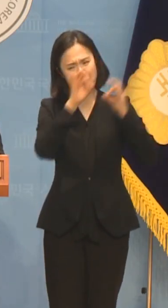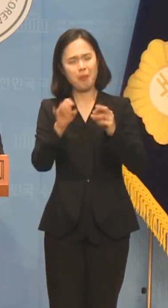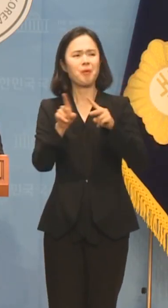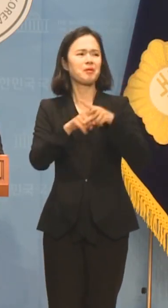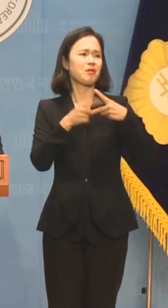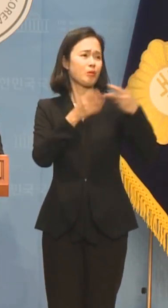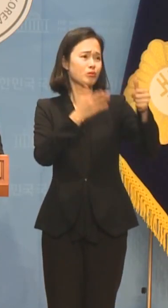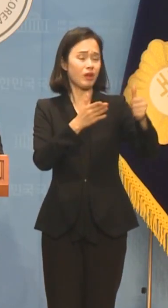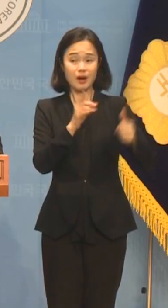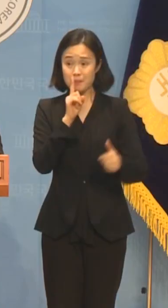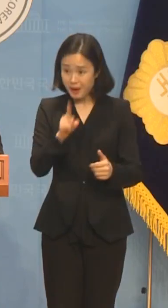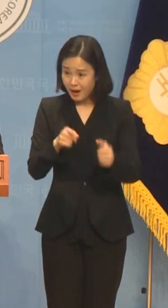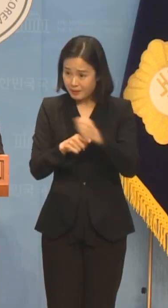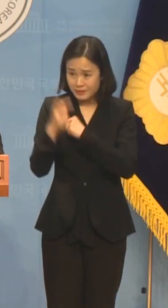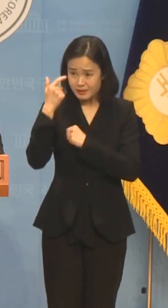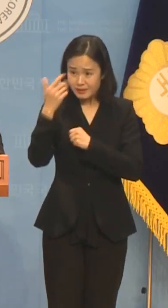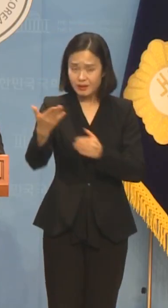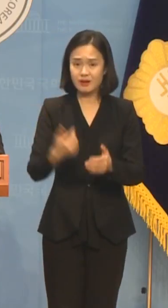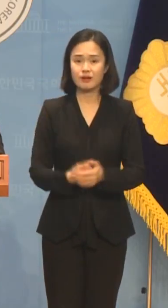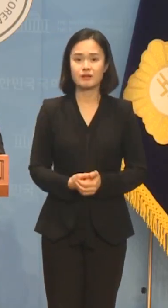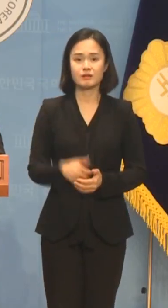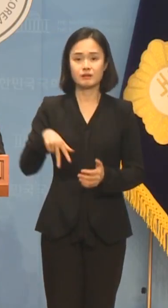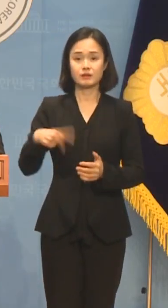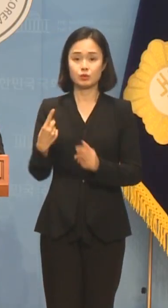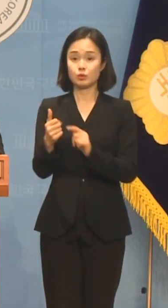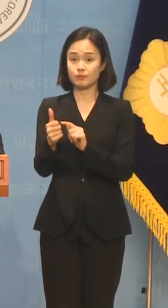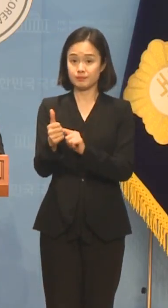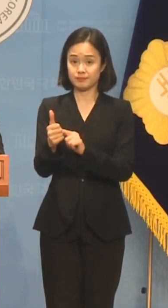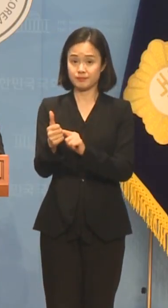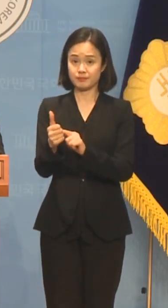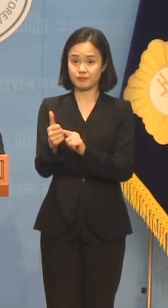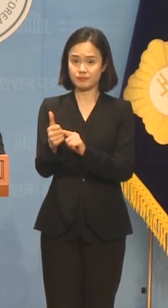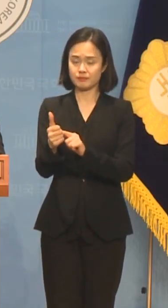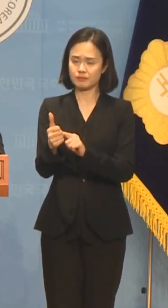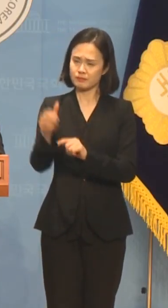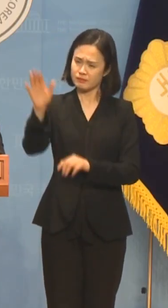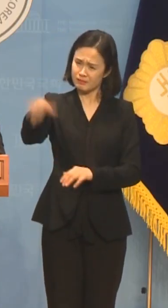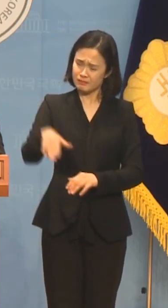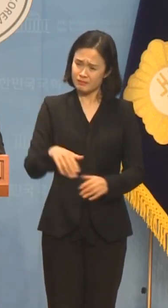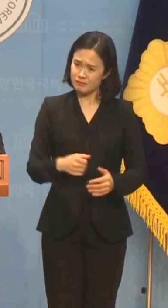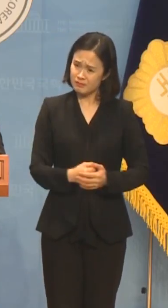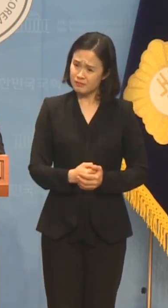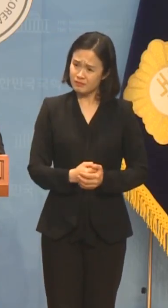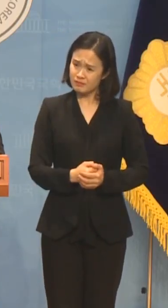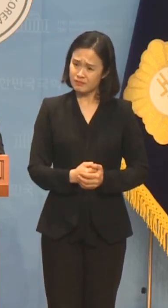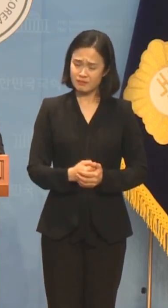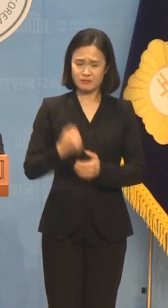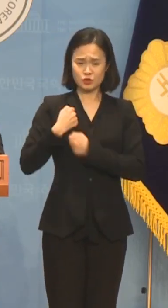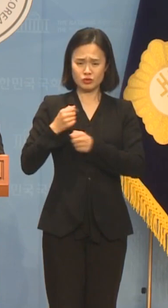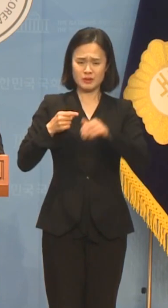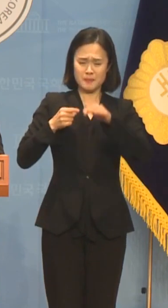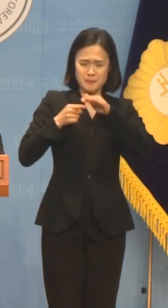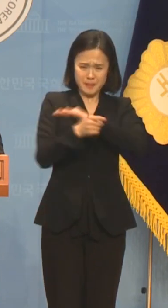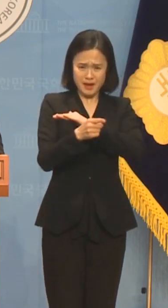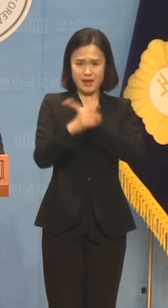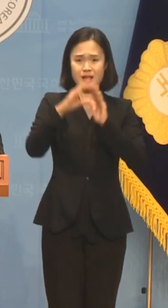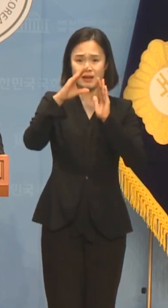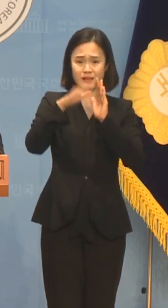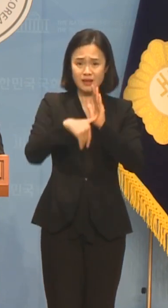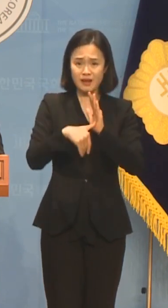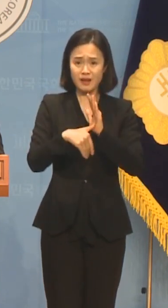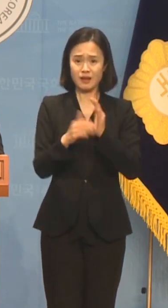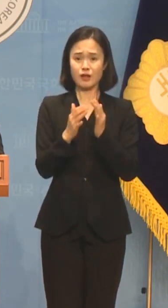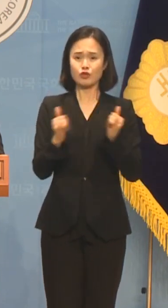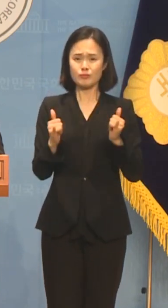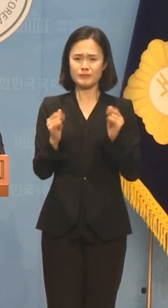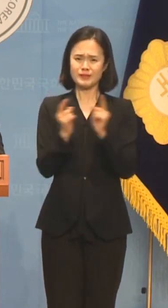조태일 장관은 그날 밤 맨몸으로 계엄군을 막아선 국민들을 못 봤습니까? 목숨 걸고 국회